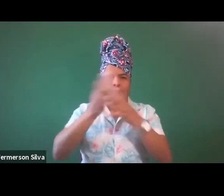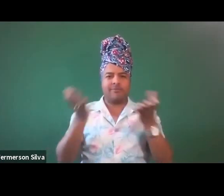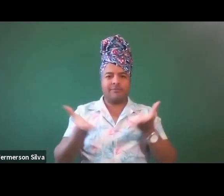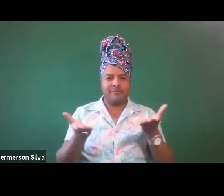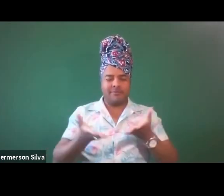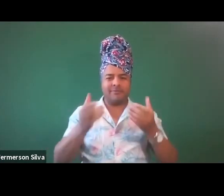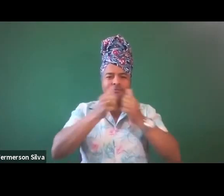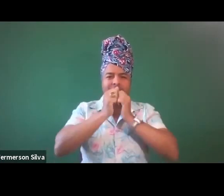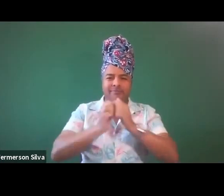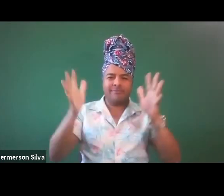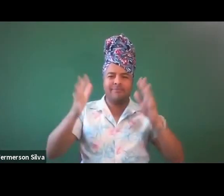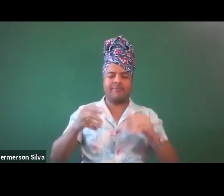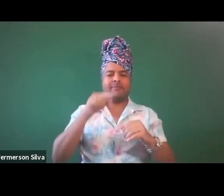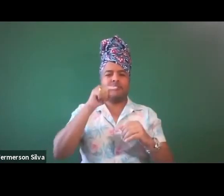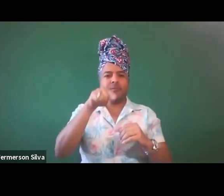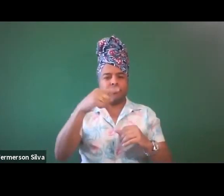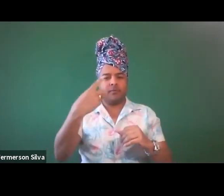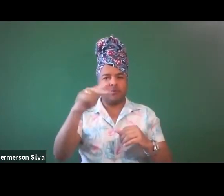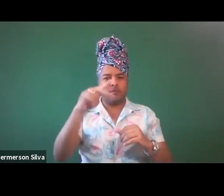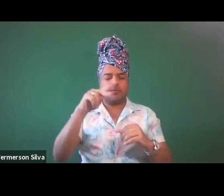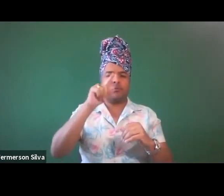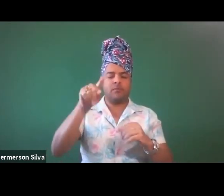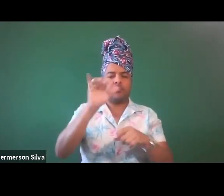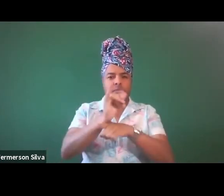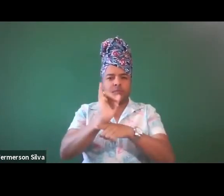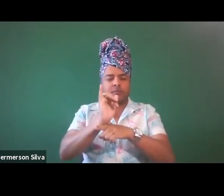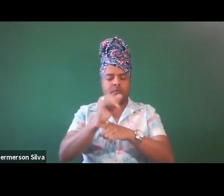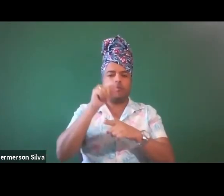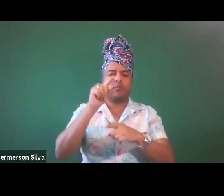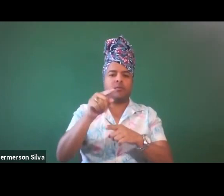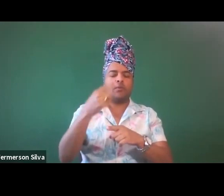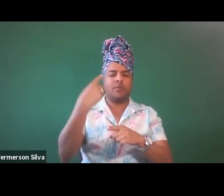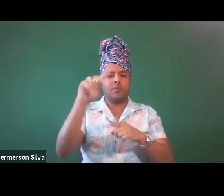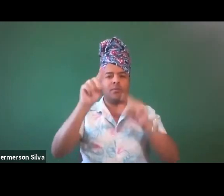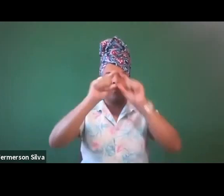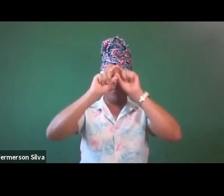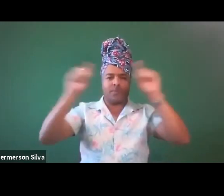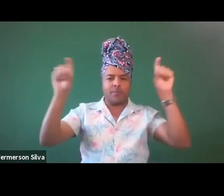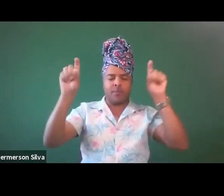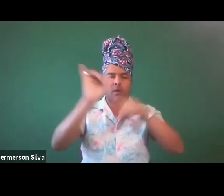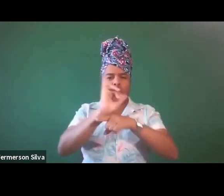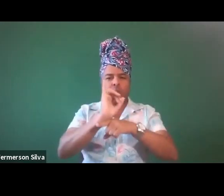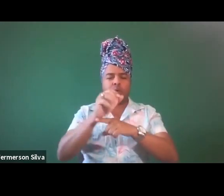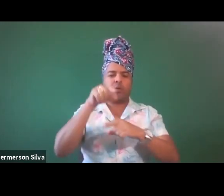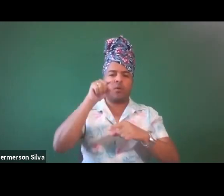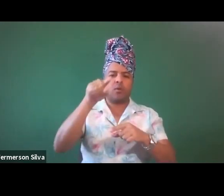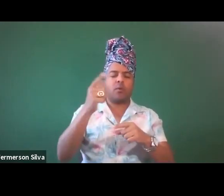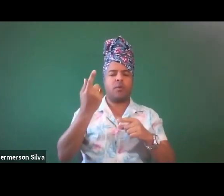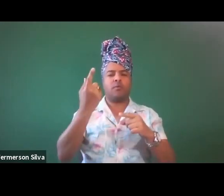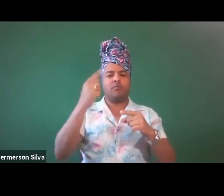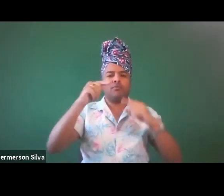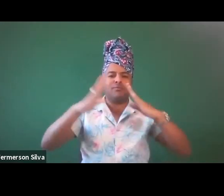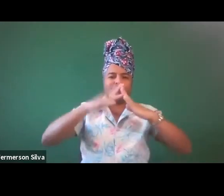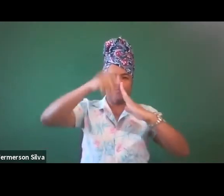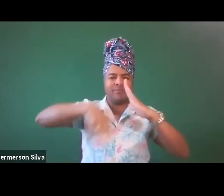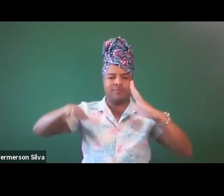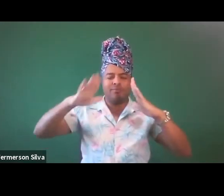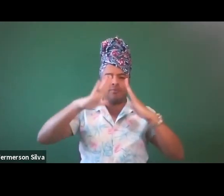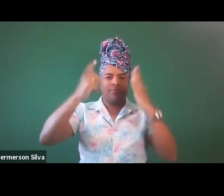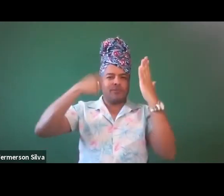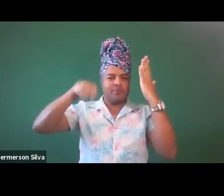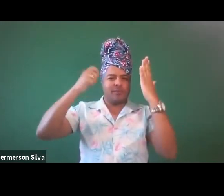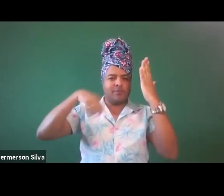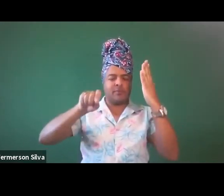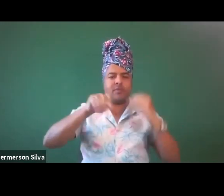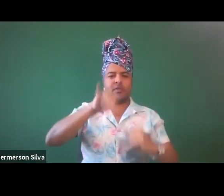do YouTube do Terreiro Abaçada Deus Oxum de Dejemi e hoje conta com mais de 10.000 visualizações. O filme é